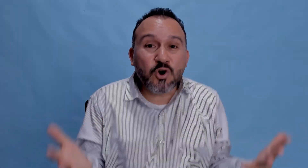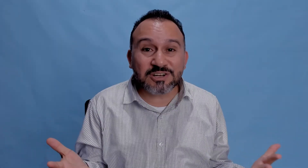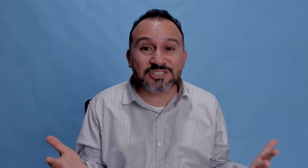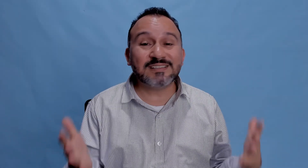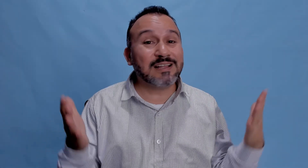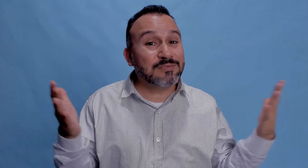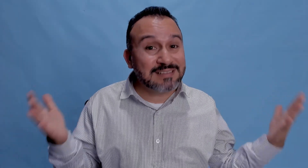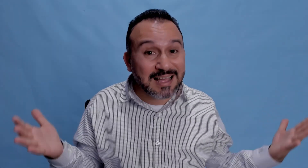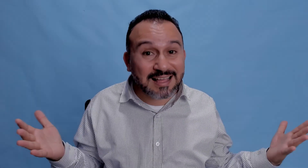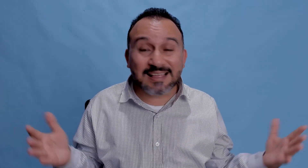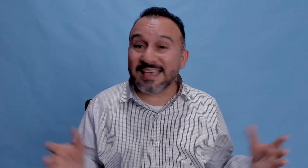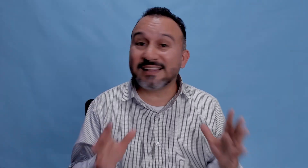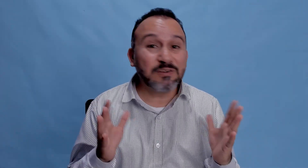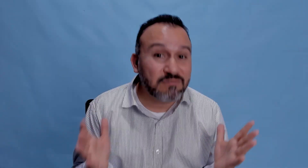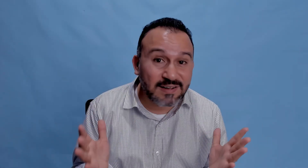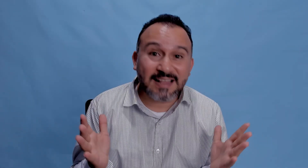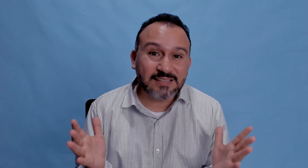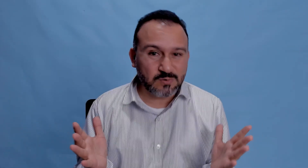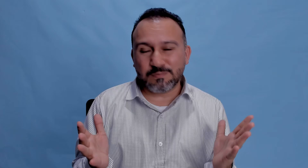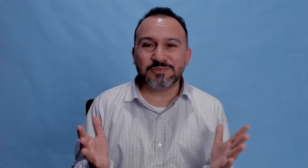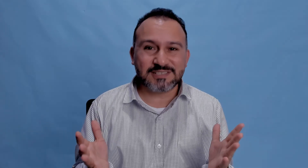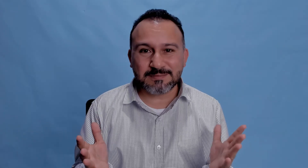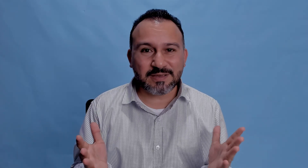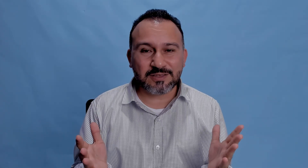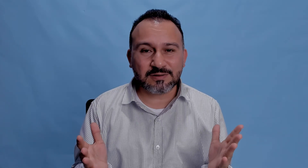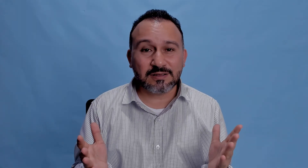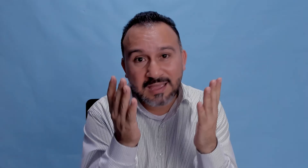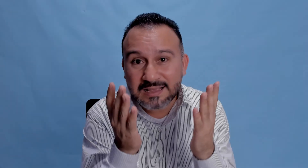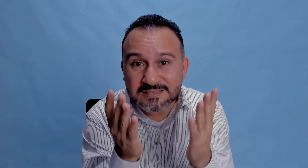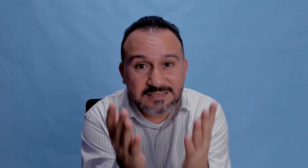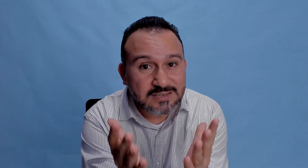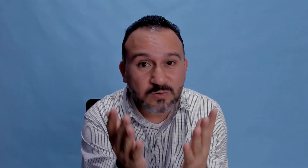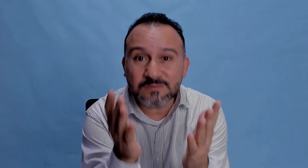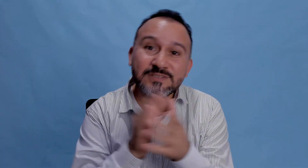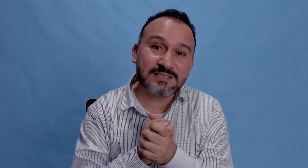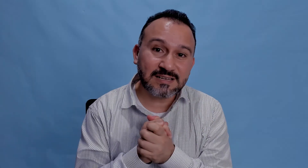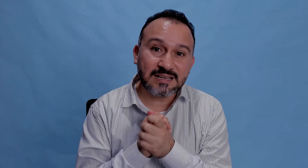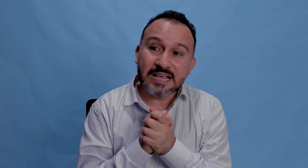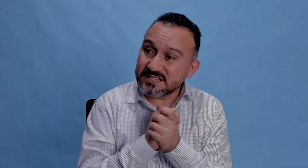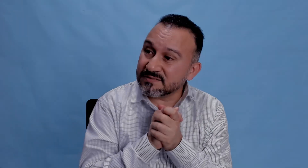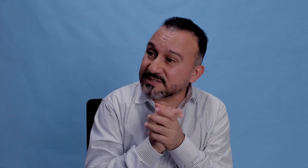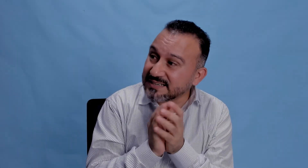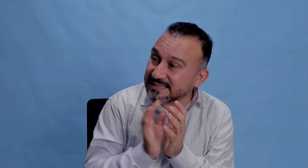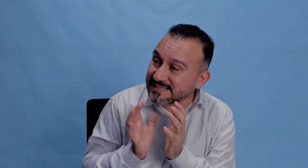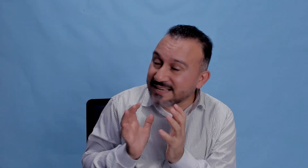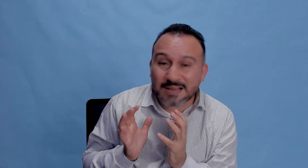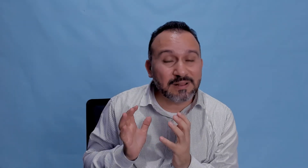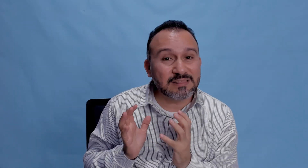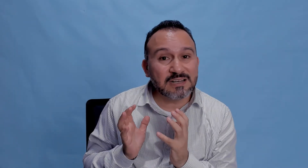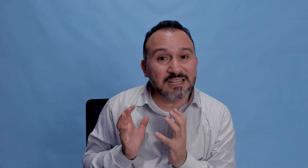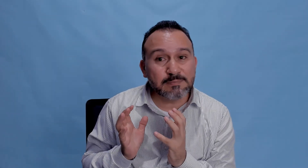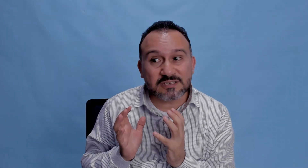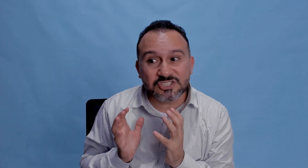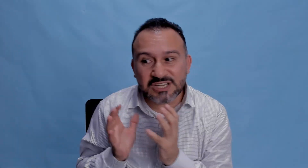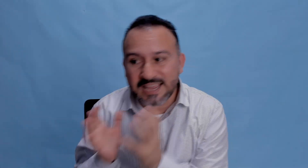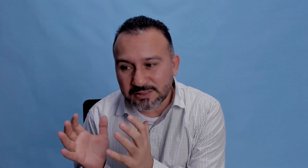pode, não dá. Ela não vai ter um bom desempenho. É assim com você. Se você quiser aprender Libras direto,